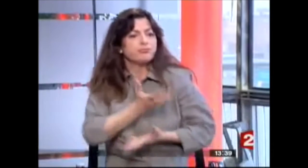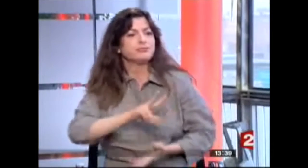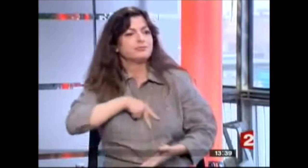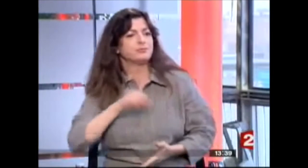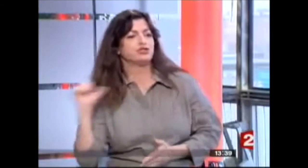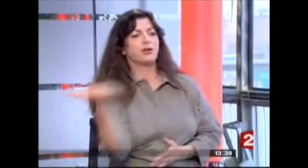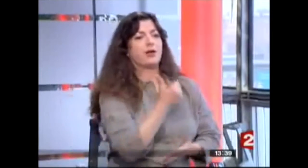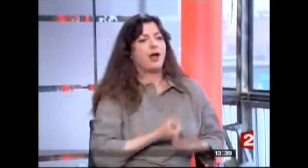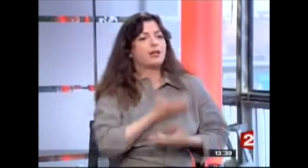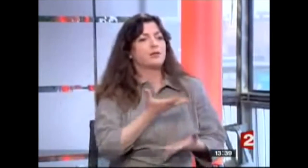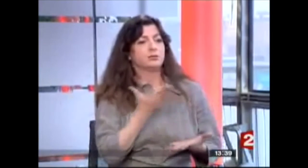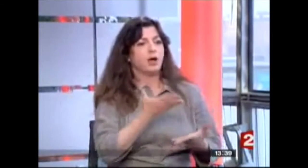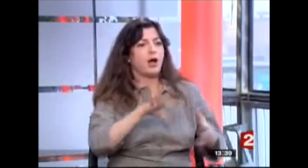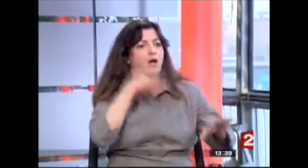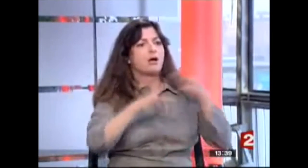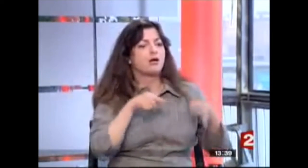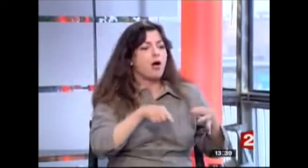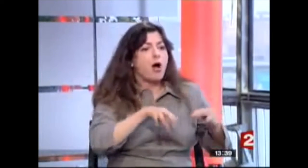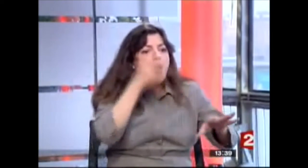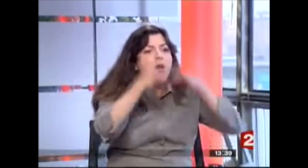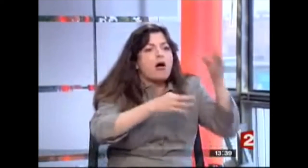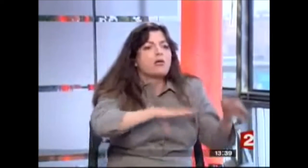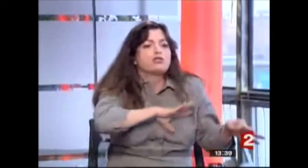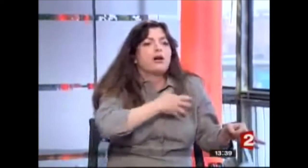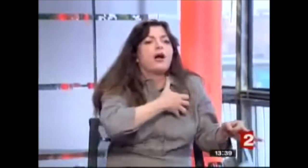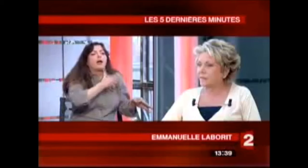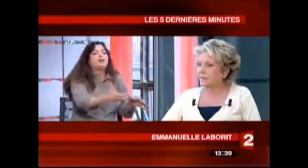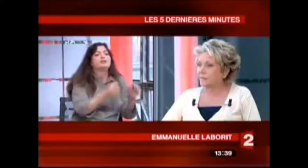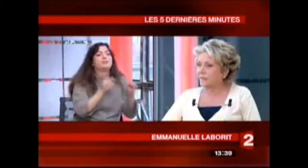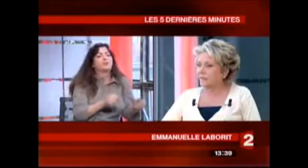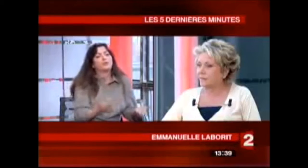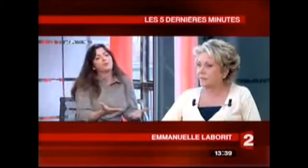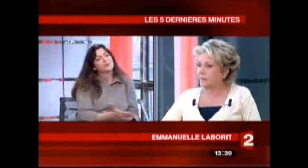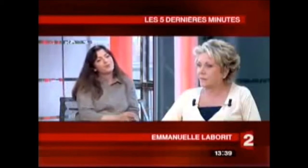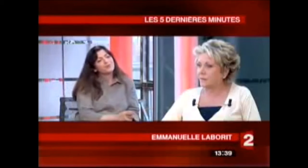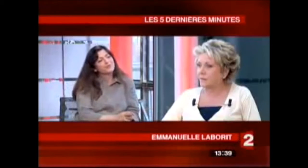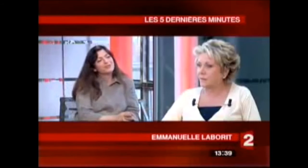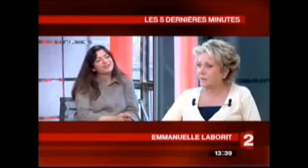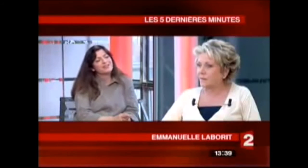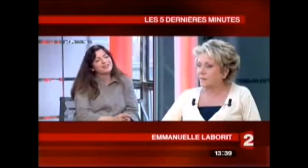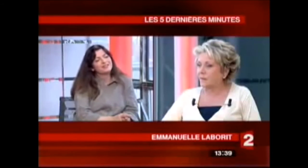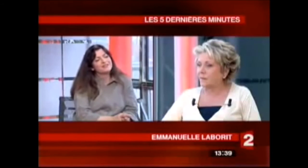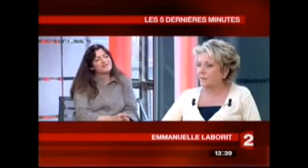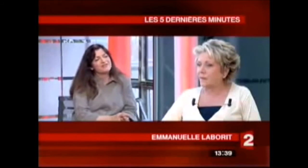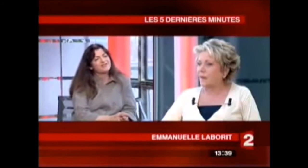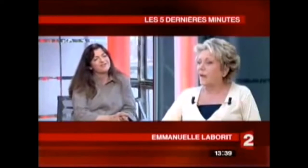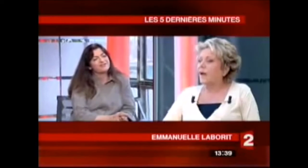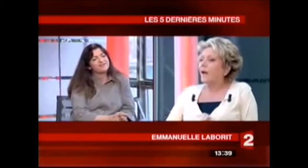textes? Comment est-ce que ça pourrait être interprété par des comédiens sourds? Et en fait, il y a énormément de richesse dans cette matière-là, donc c'était possible de créer ce spectacle.